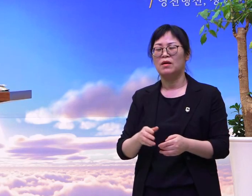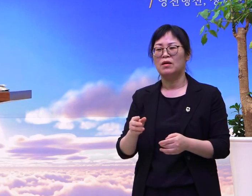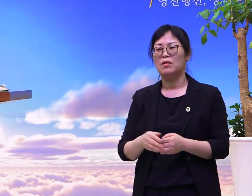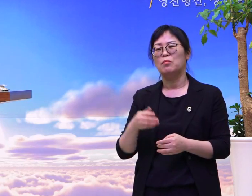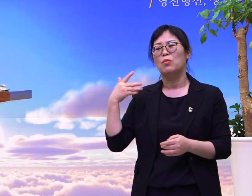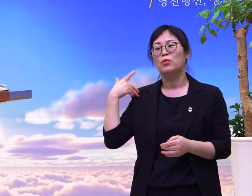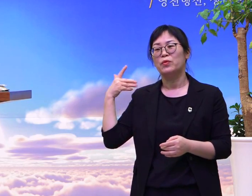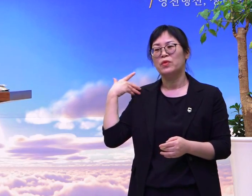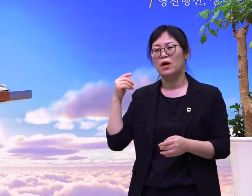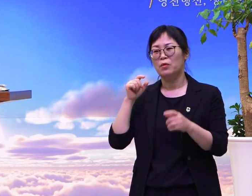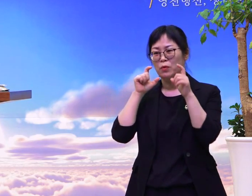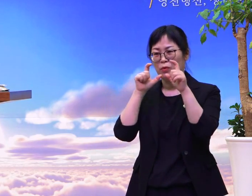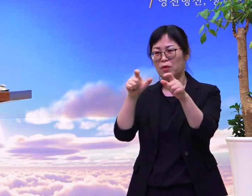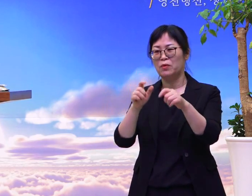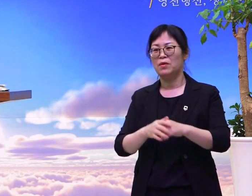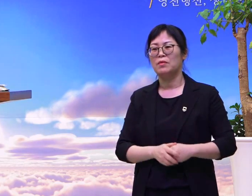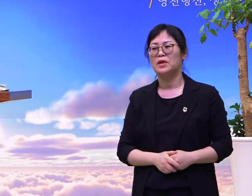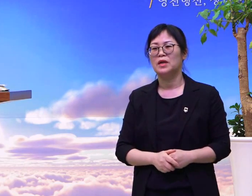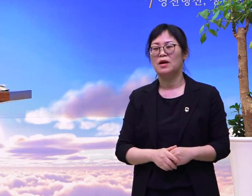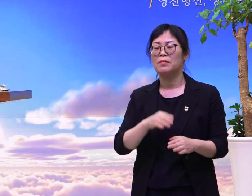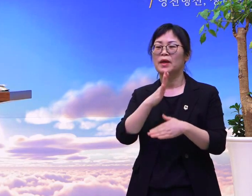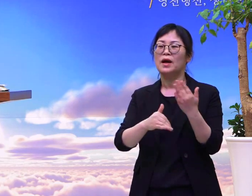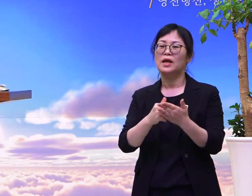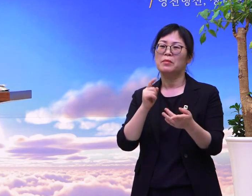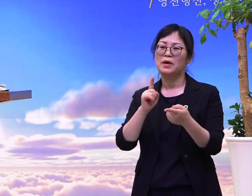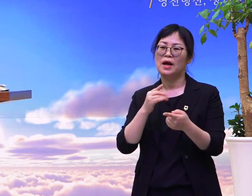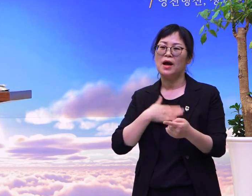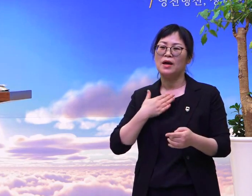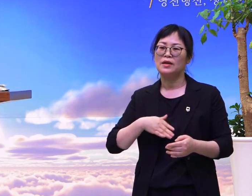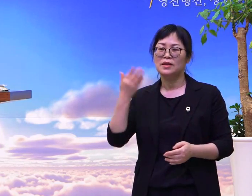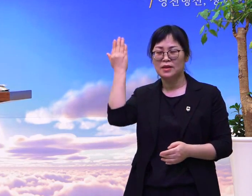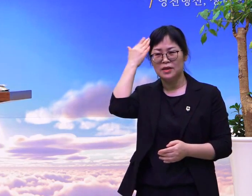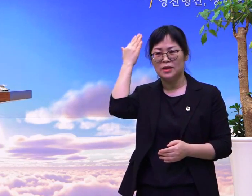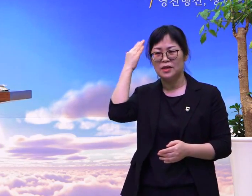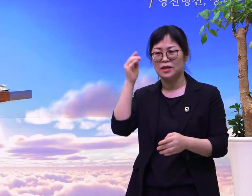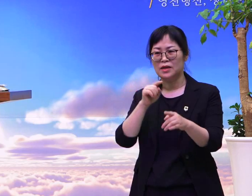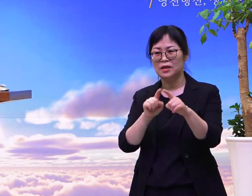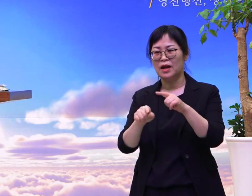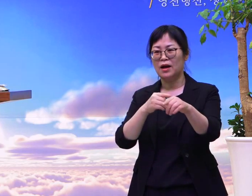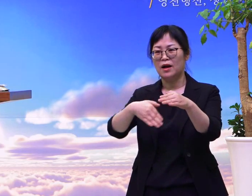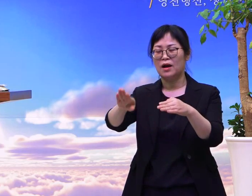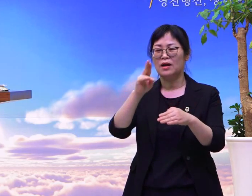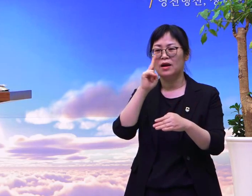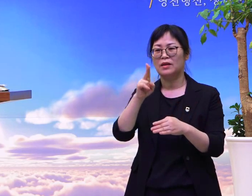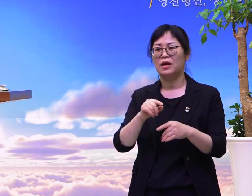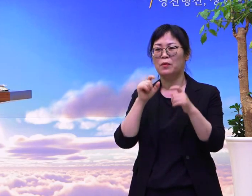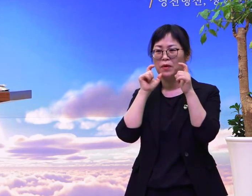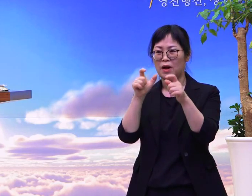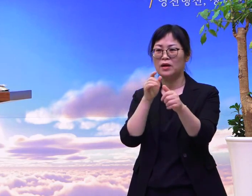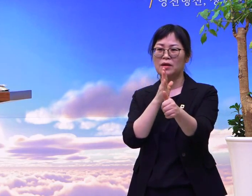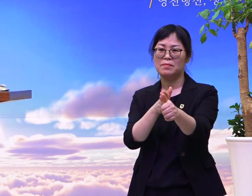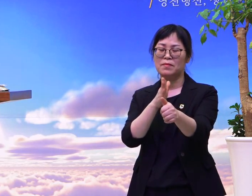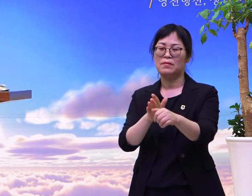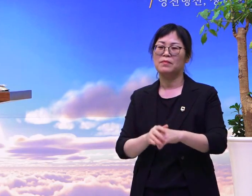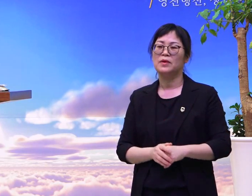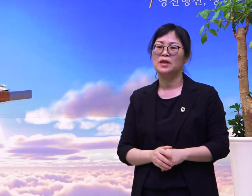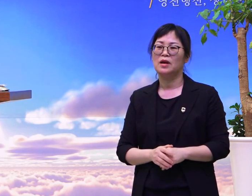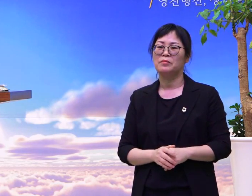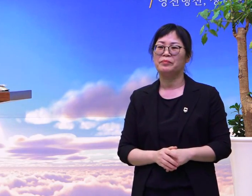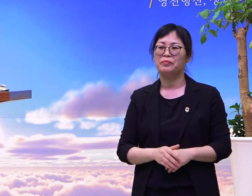모른다는 것이죠. 그리고 하나님을 아는 지식 가운데로 나아가야 한다라고 강하게 권면했습니다.